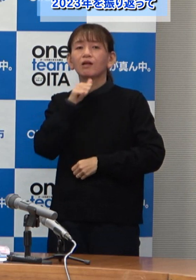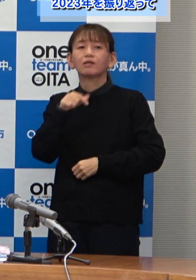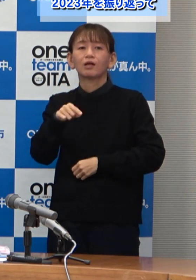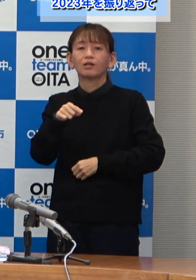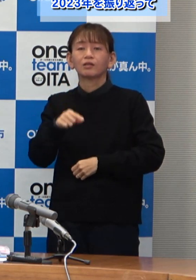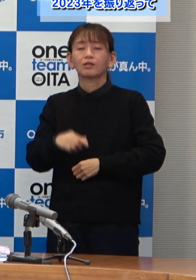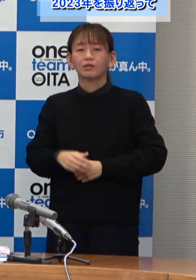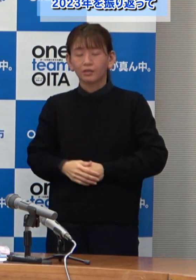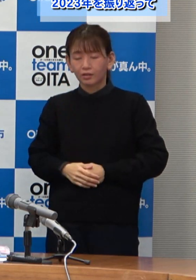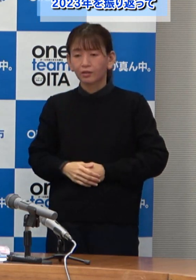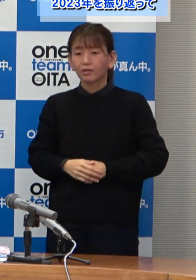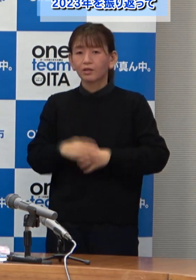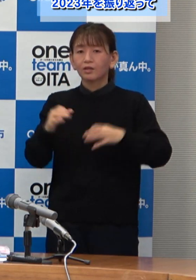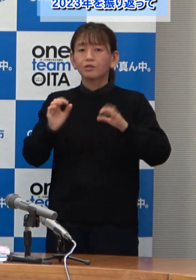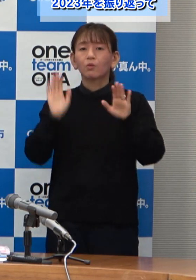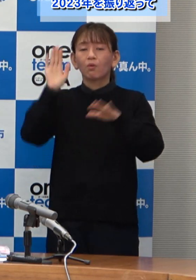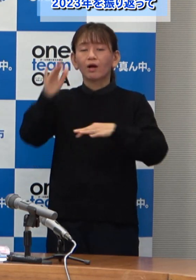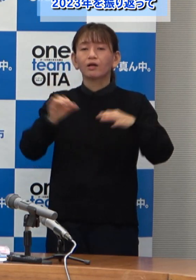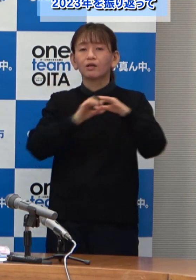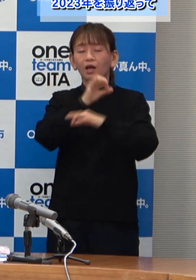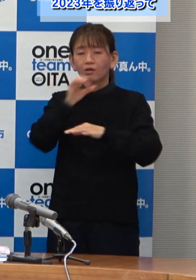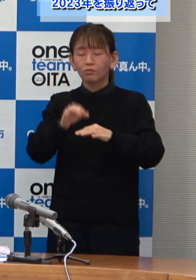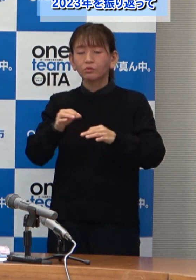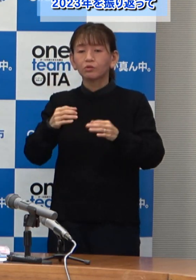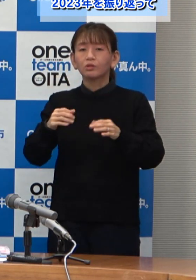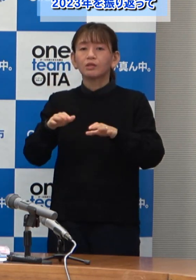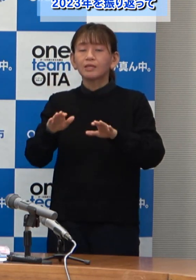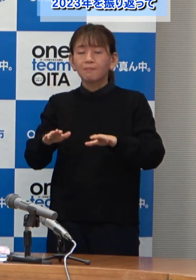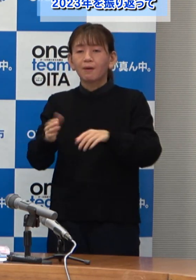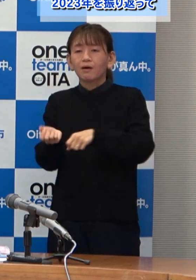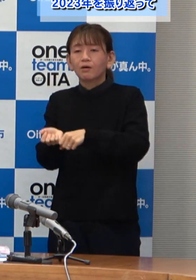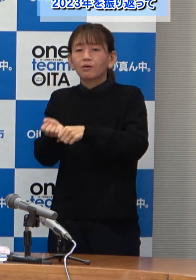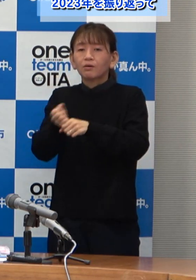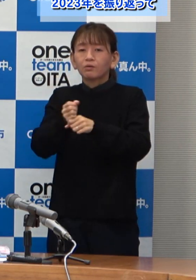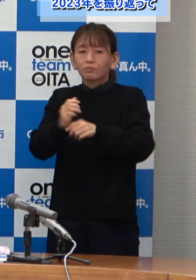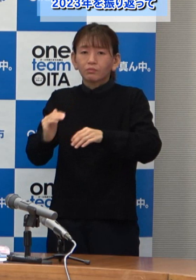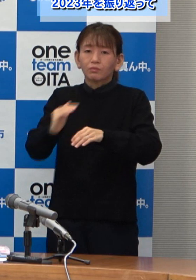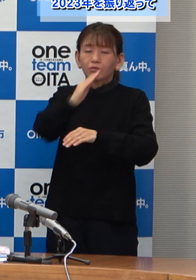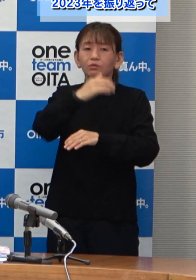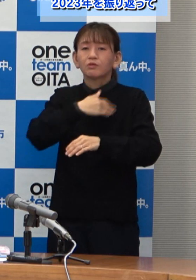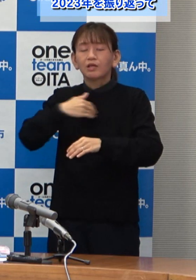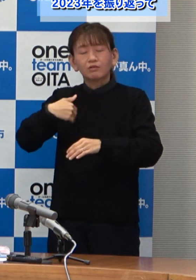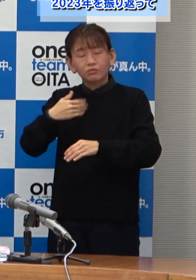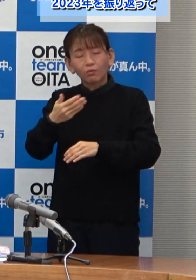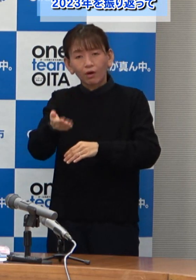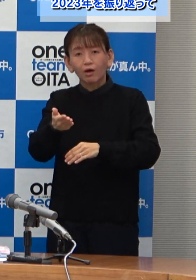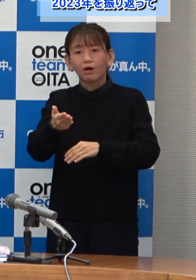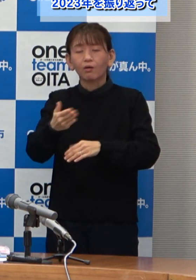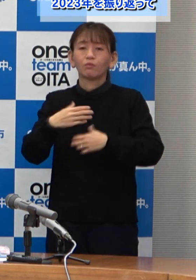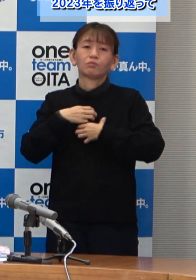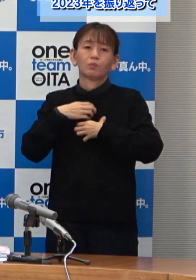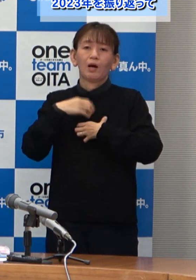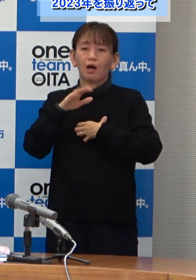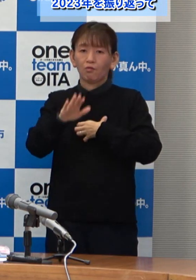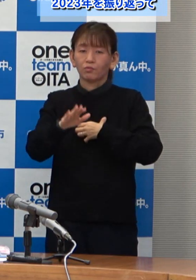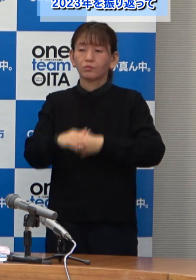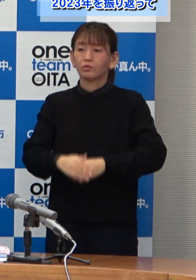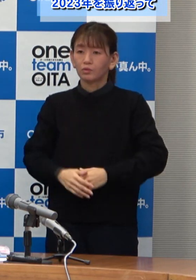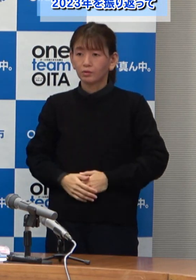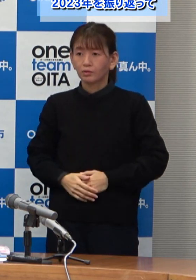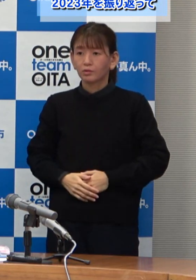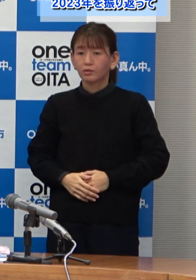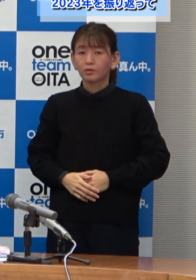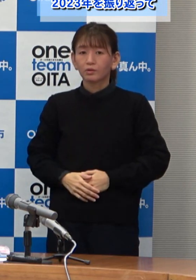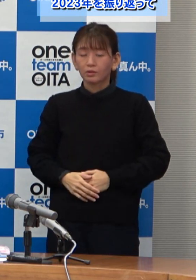継続できるか非常に不安の要素があるということがありましたまそんな中で祭りに関しては七夕